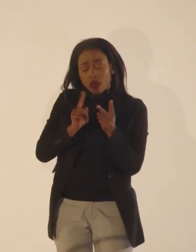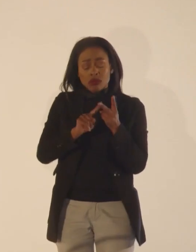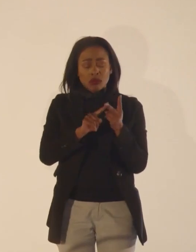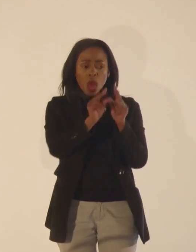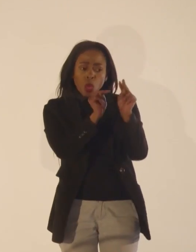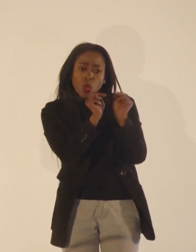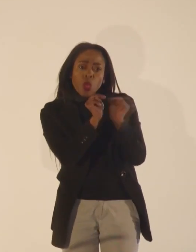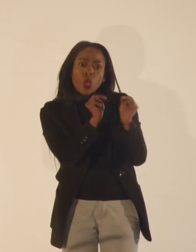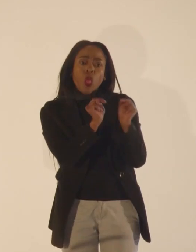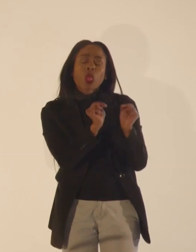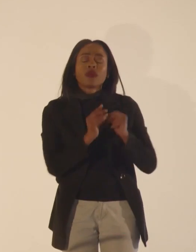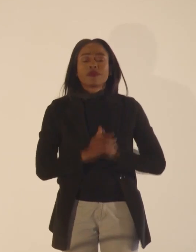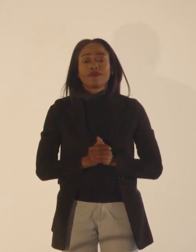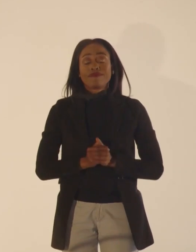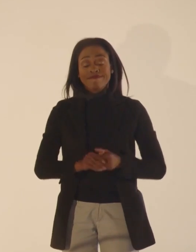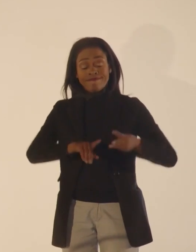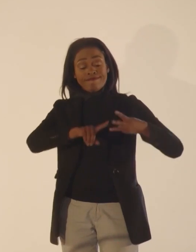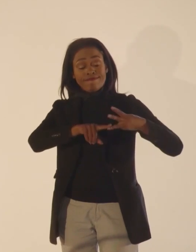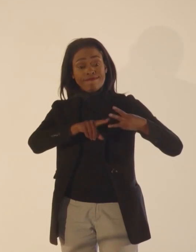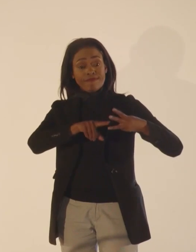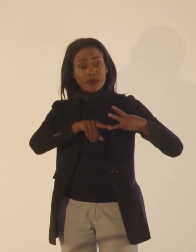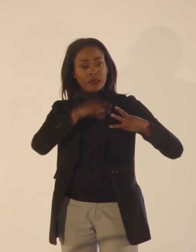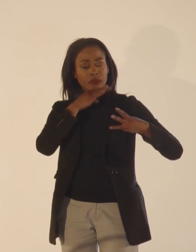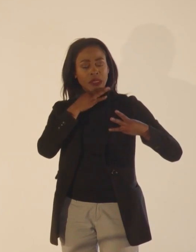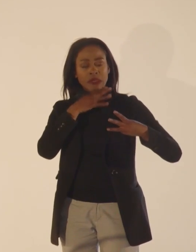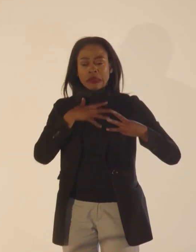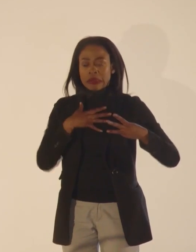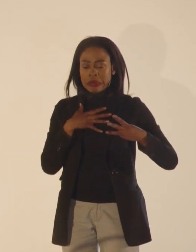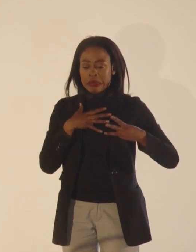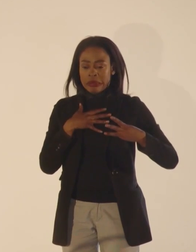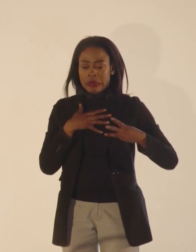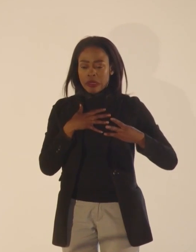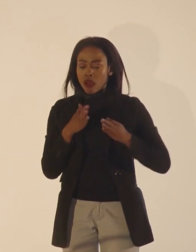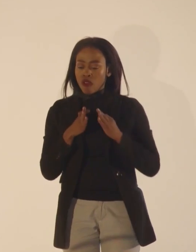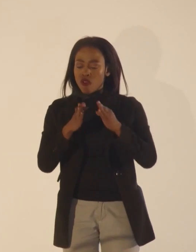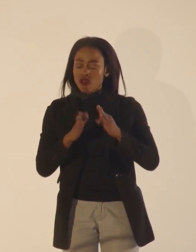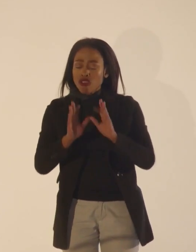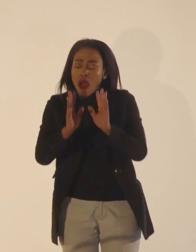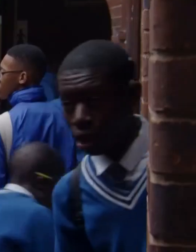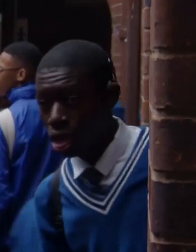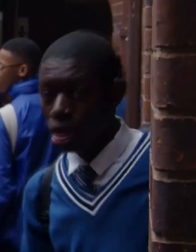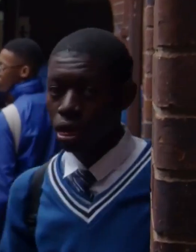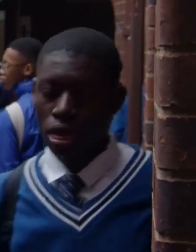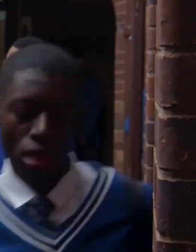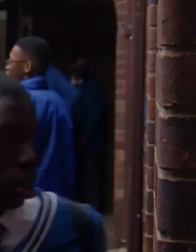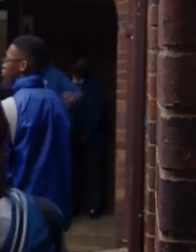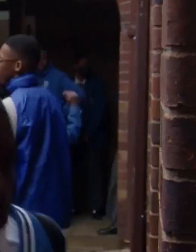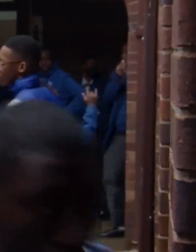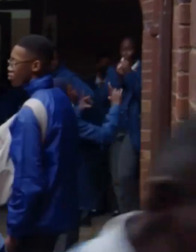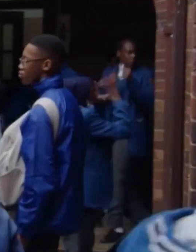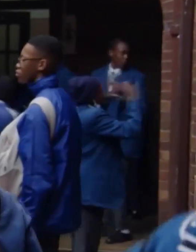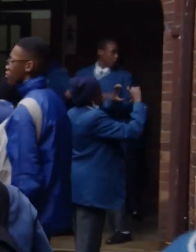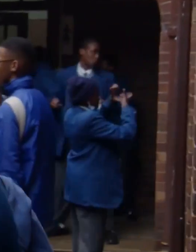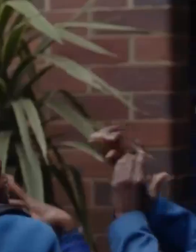Le président a aussi promis une meilleure accessibilité dans les structures publiques comme à l'hôpital. De plus en plus d'universités accueillent quant à elles des